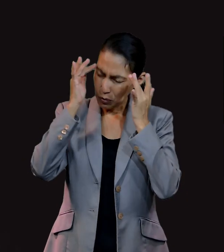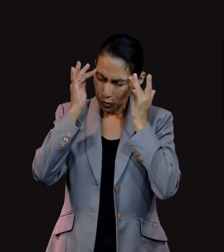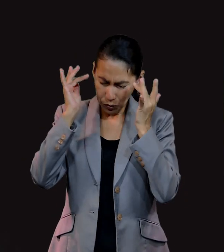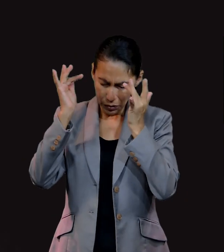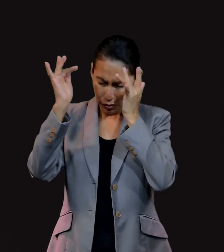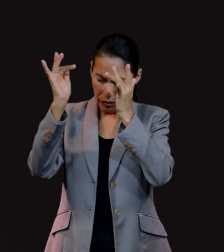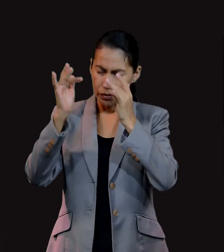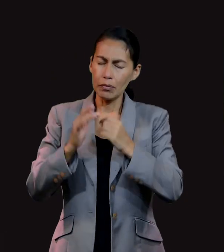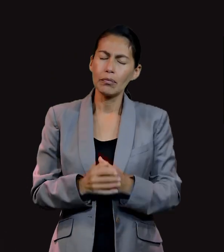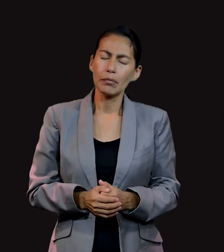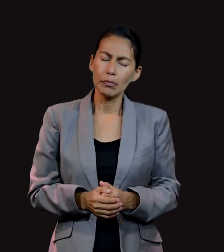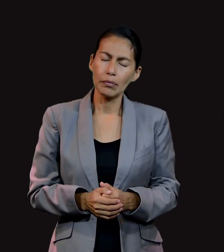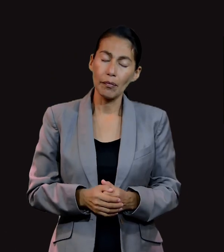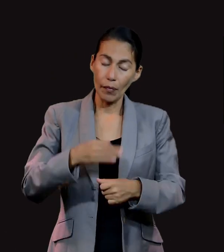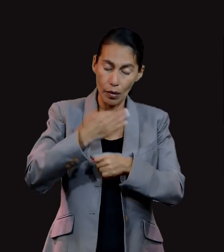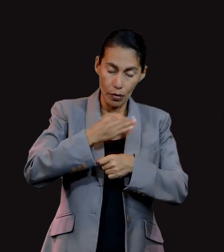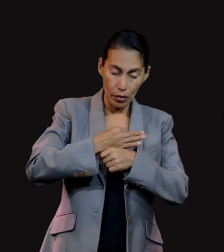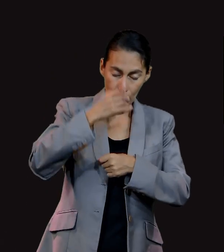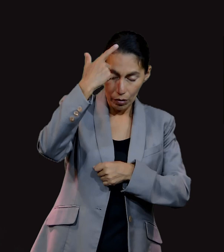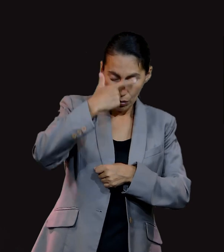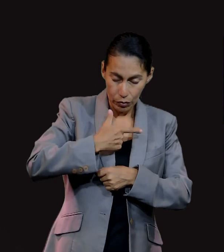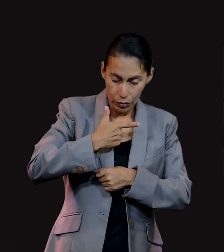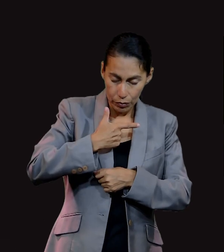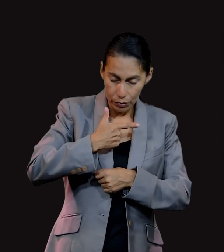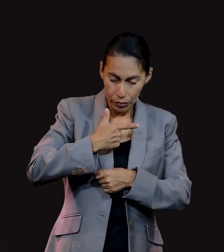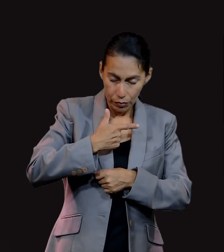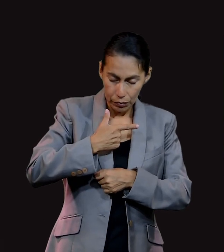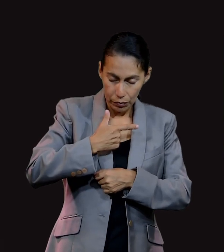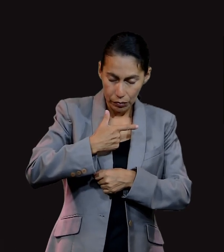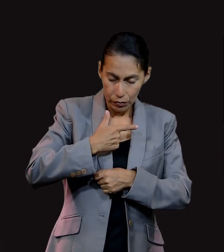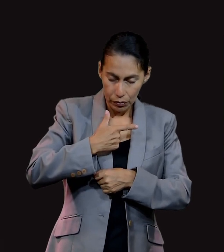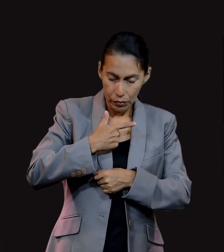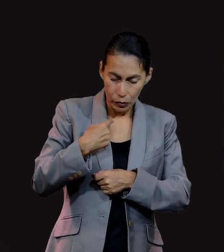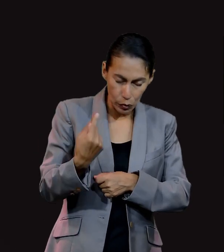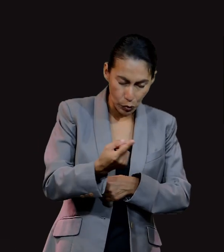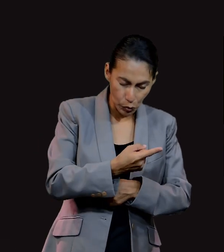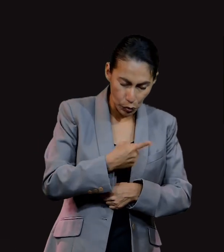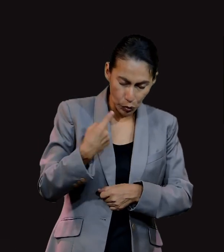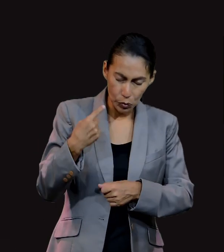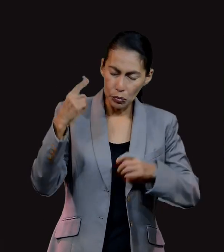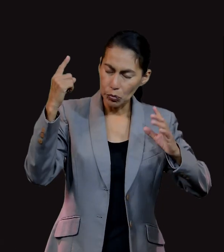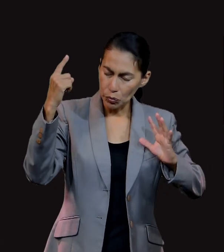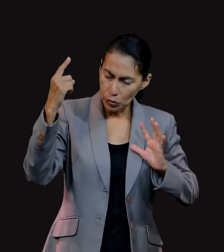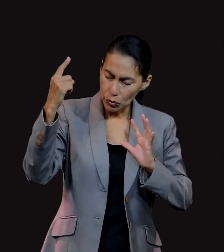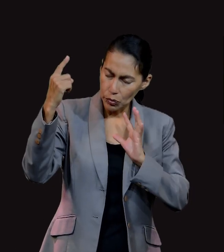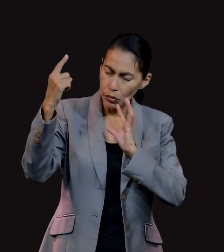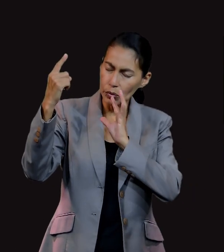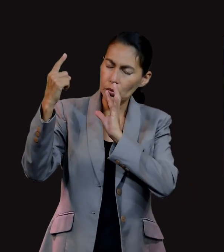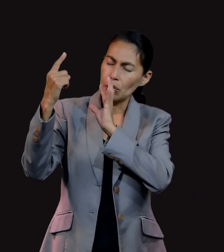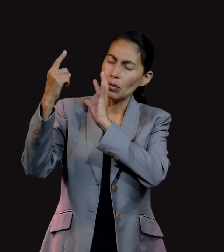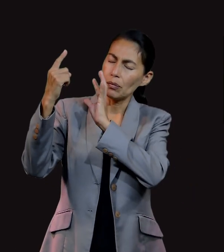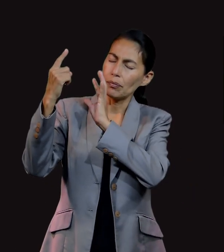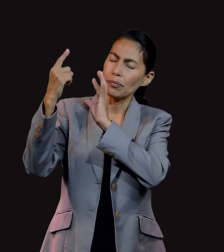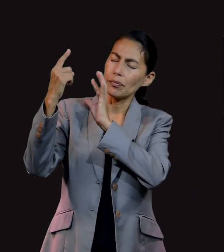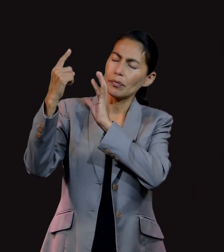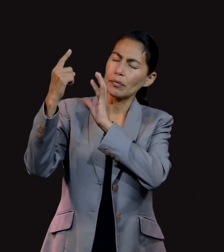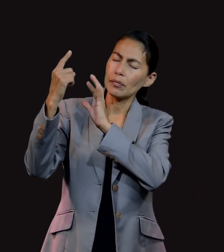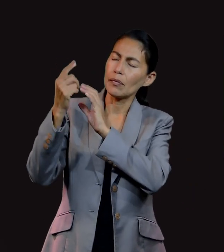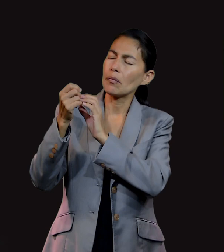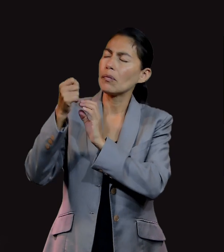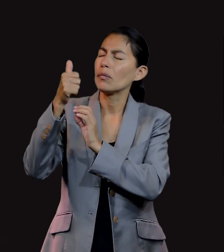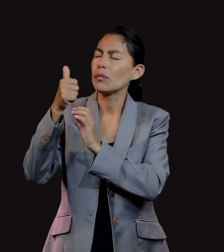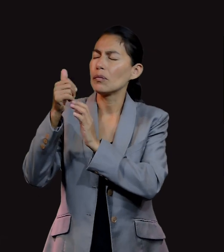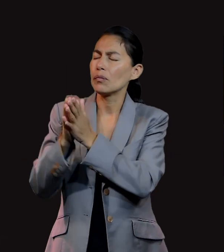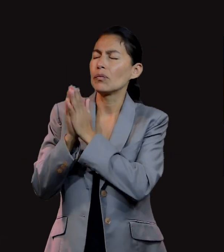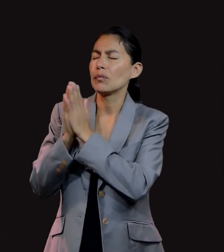santo nombre Amén Esta noche Señor Venimos delante de usted En